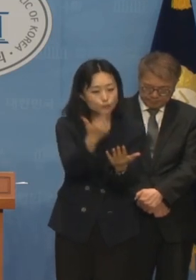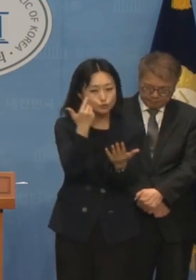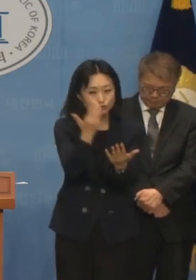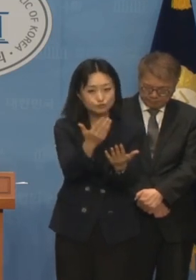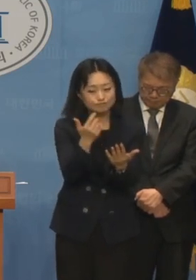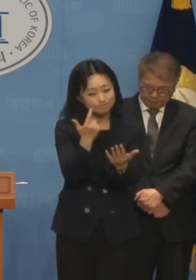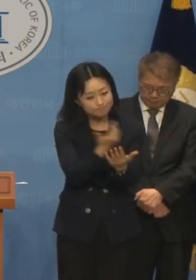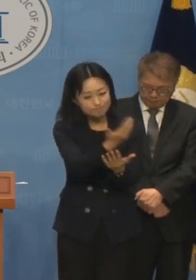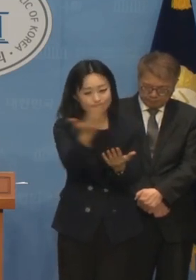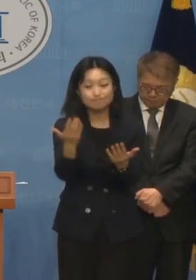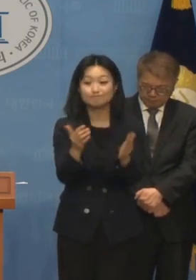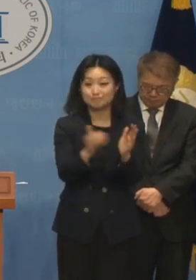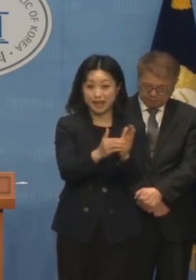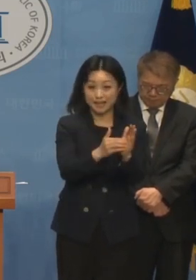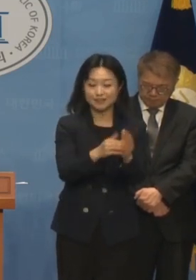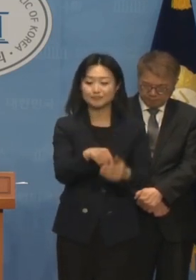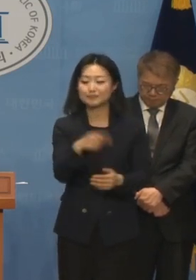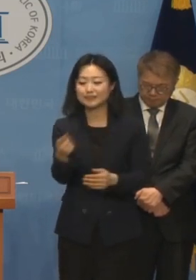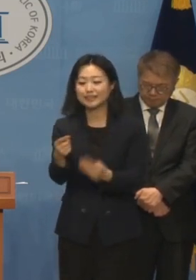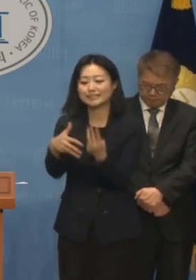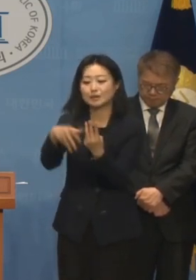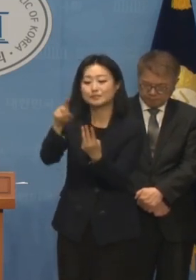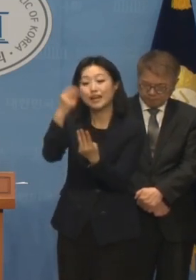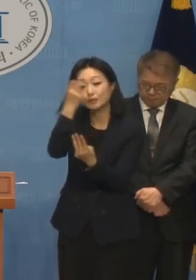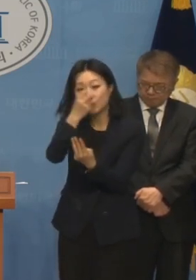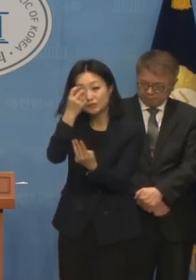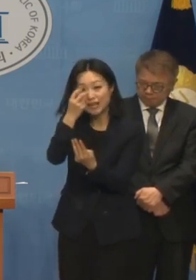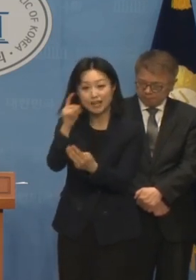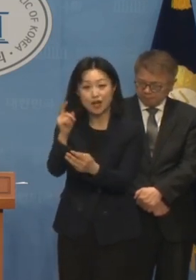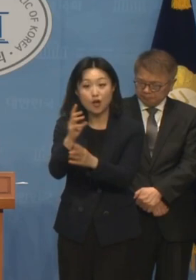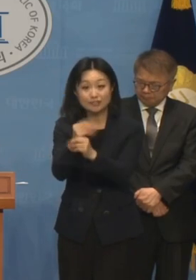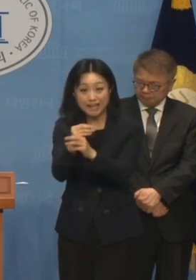실시하였습니다. 마지막 3차 조사는